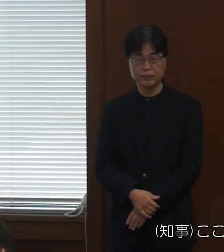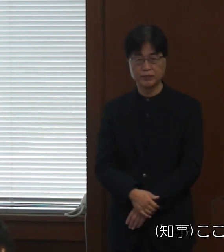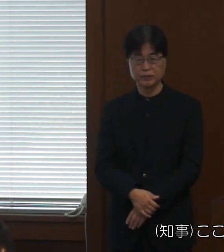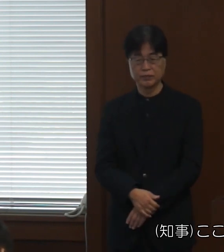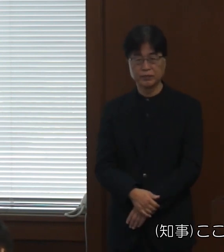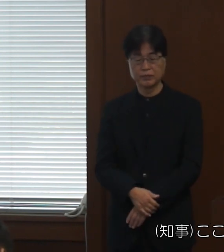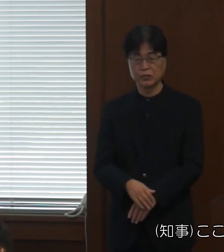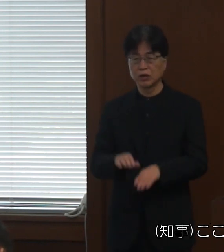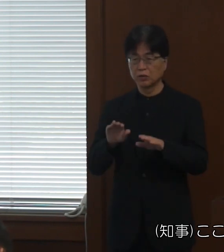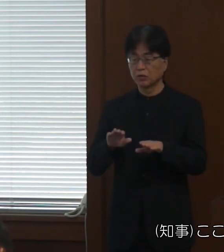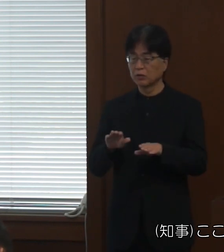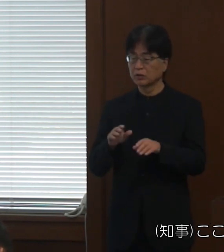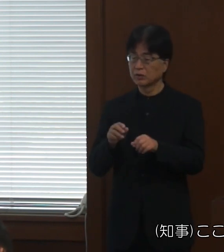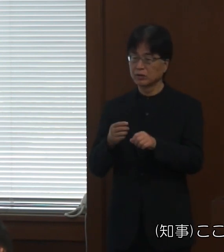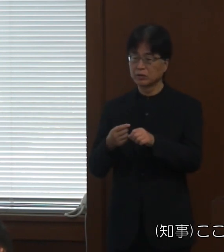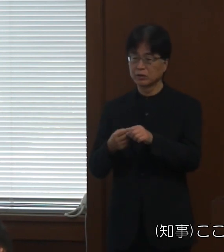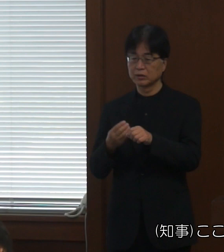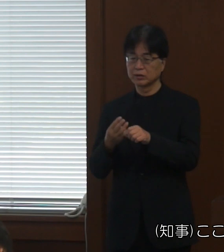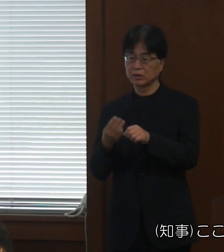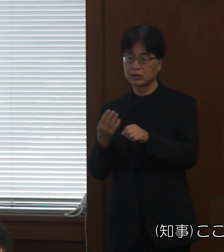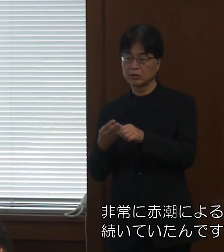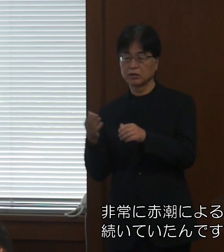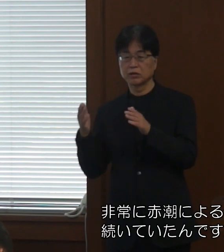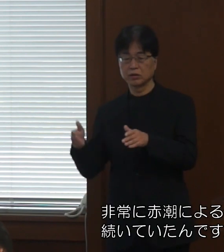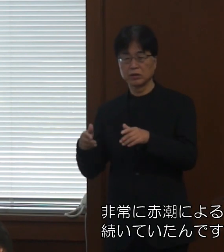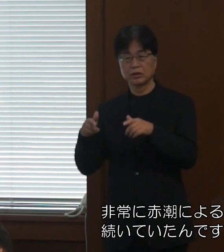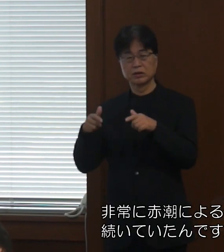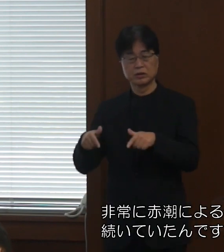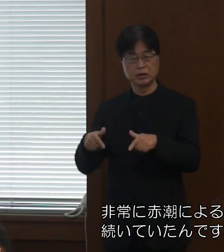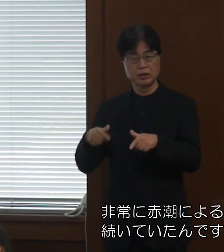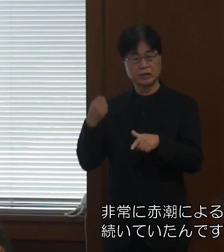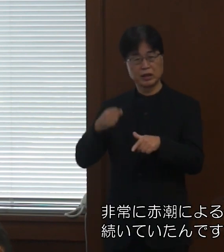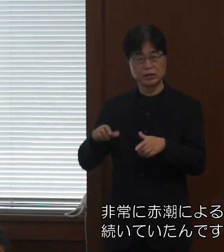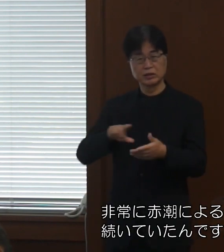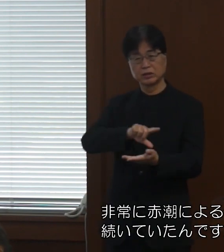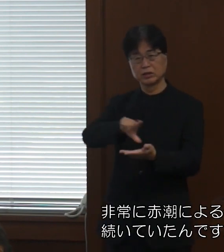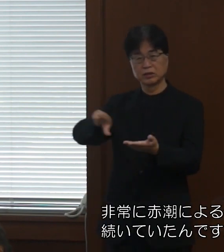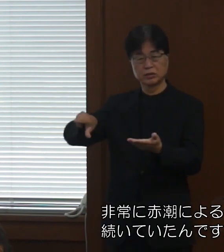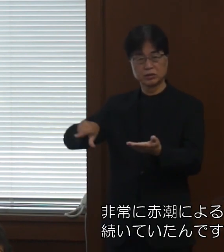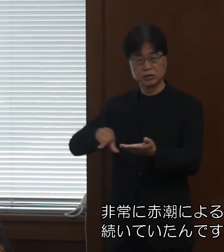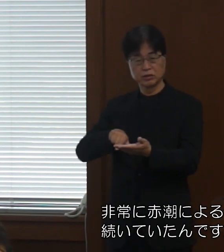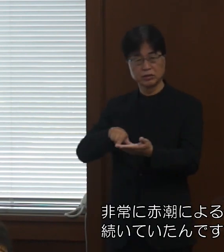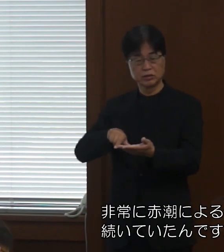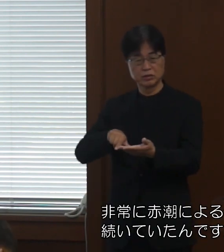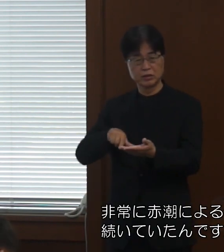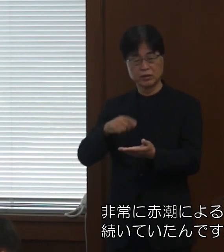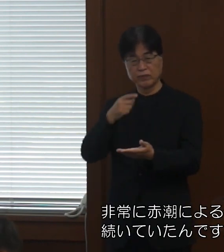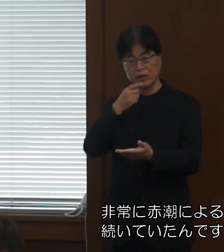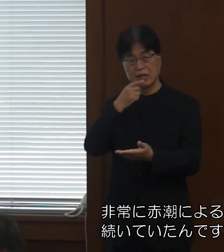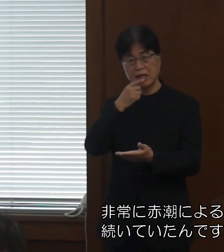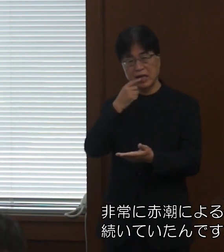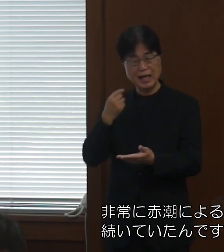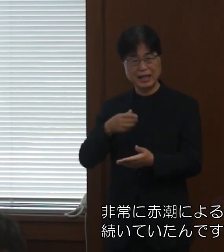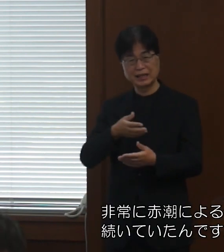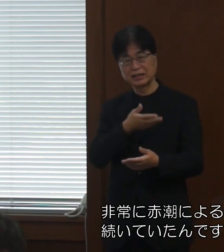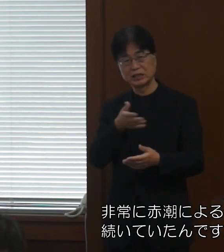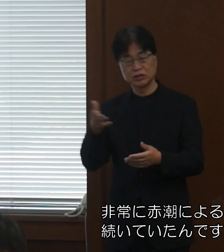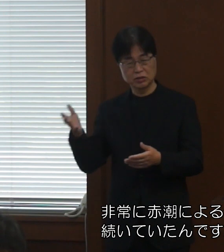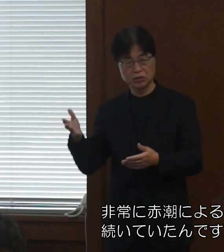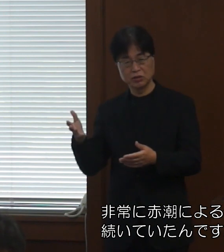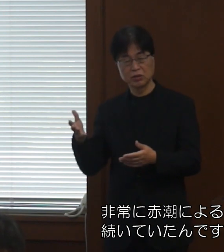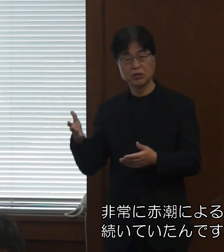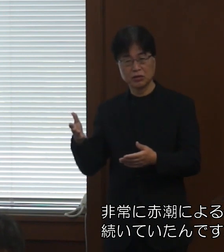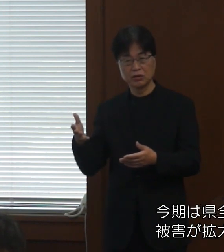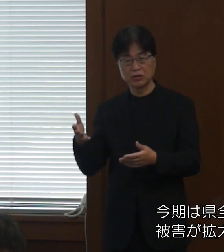ここ数年西南地区はですね非常に厳しい赤潮による移動地被害が激しい状況